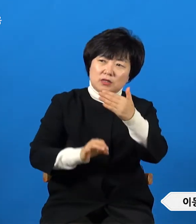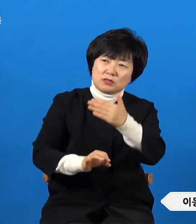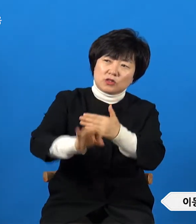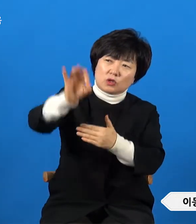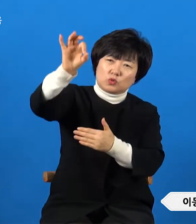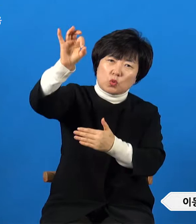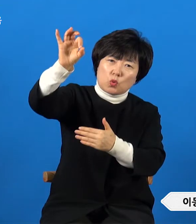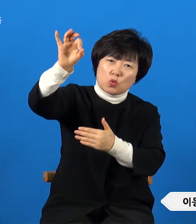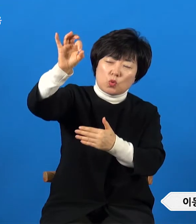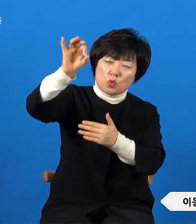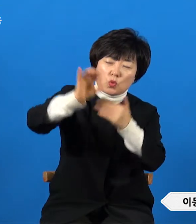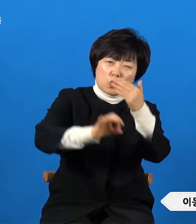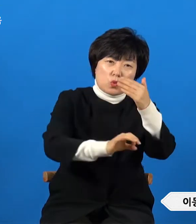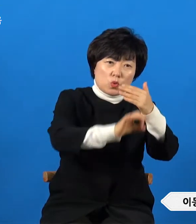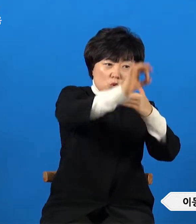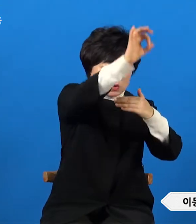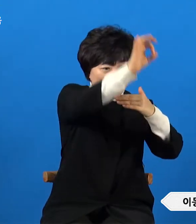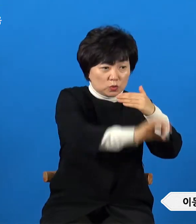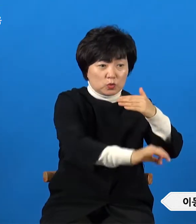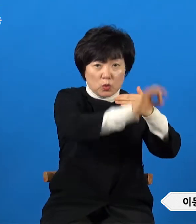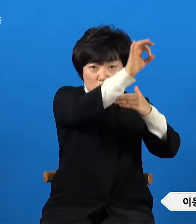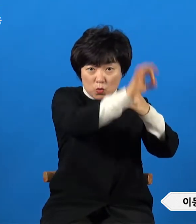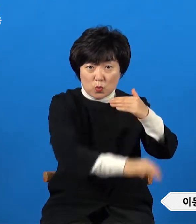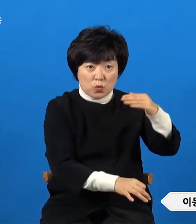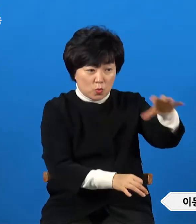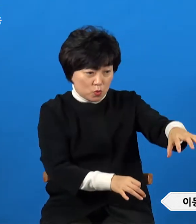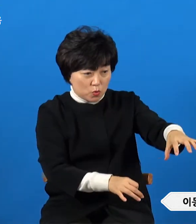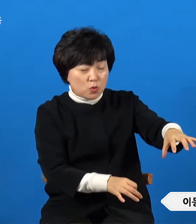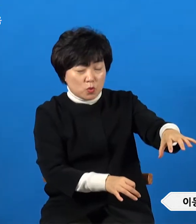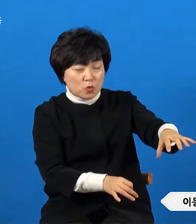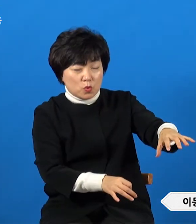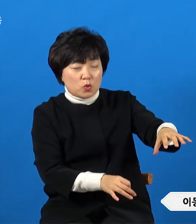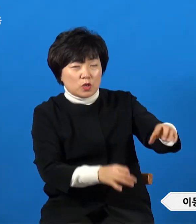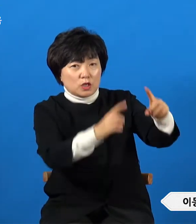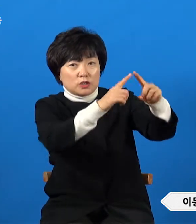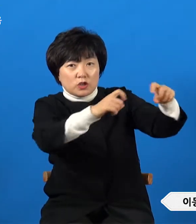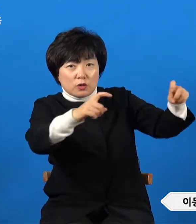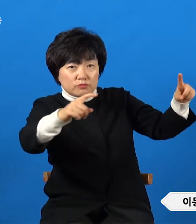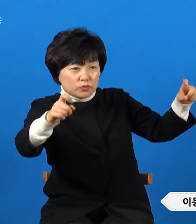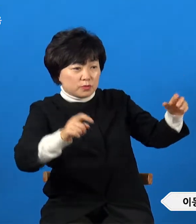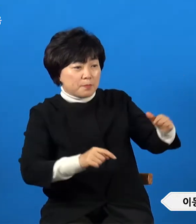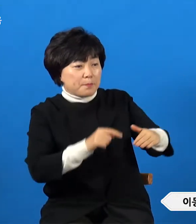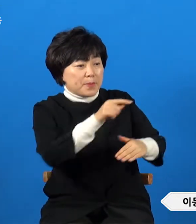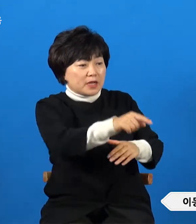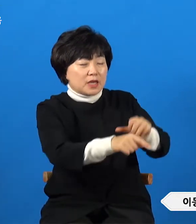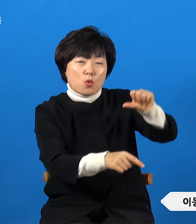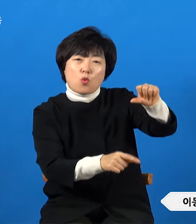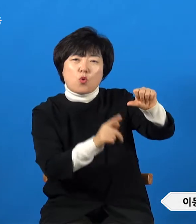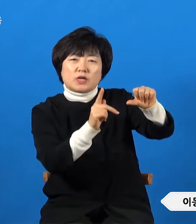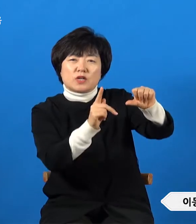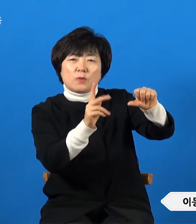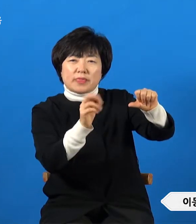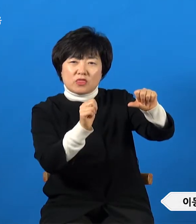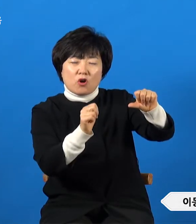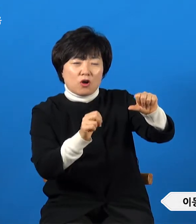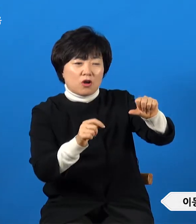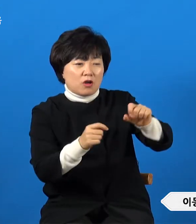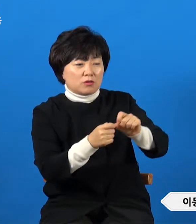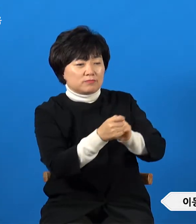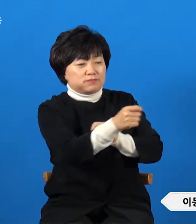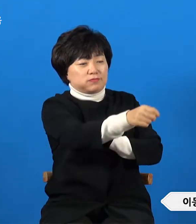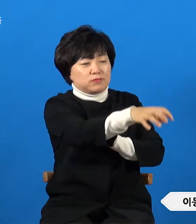서쪽으로 가서 서쪽 성문 바깥을 지나가면 한 5km 되는 지점에 바울이 참수를